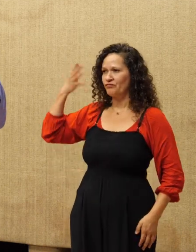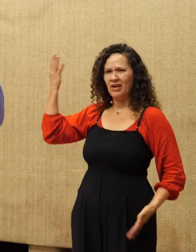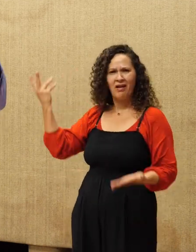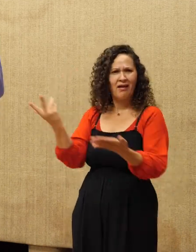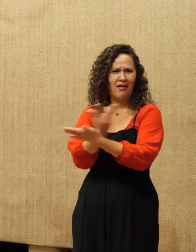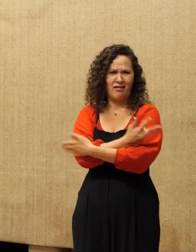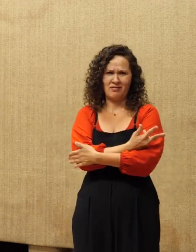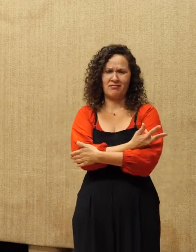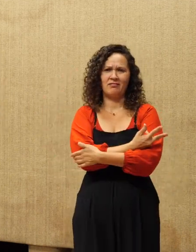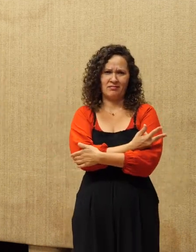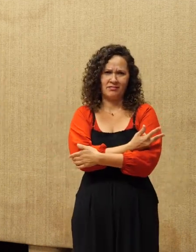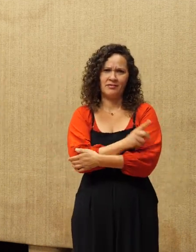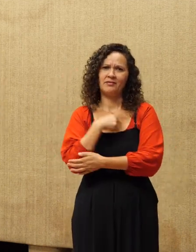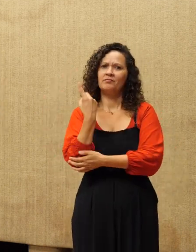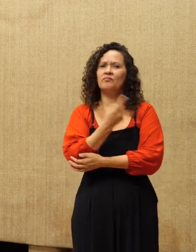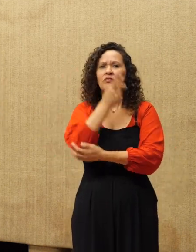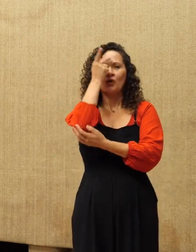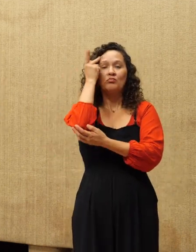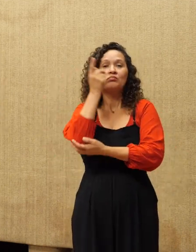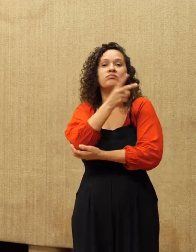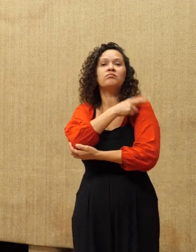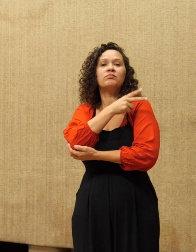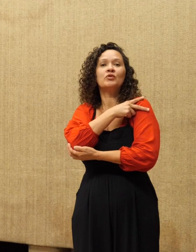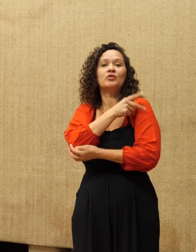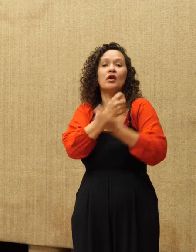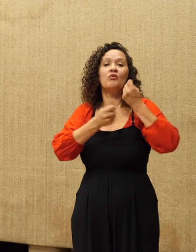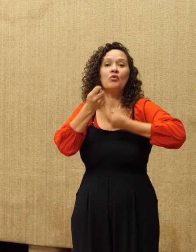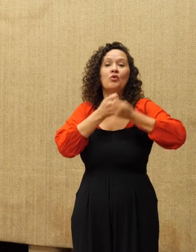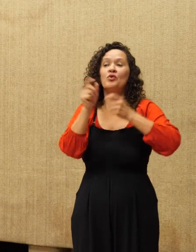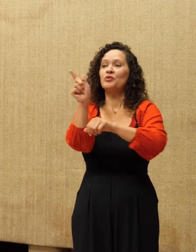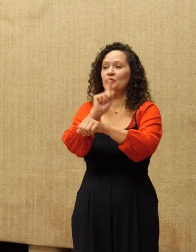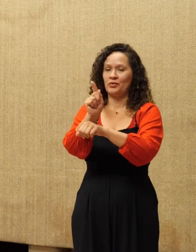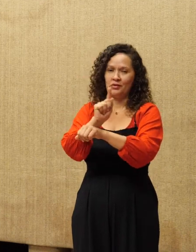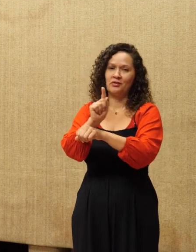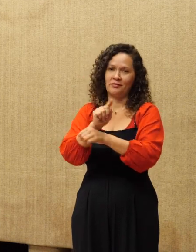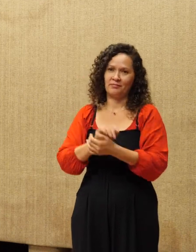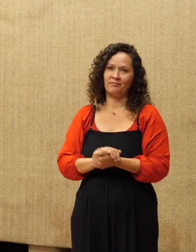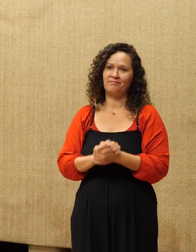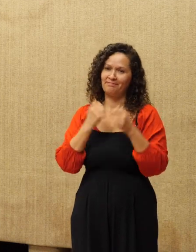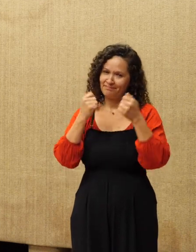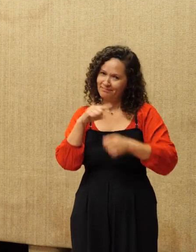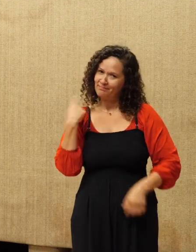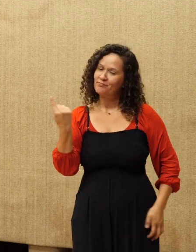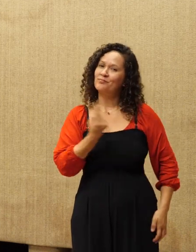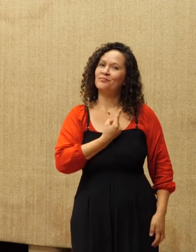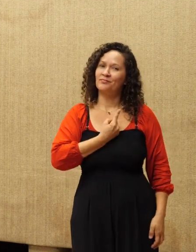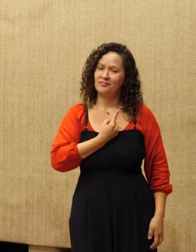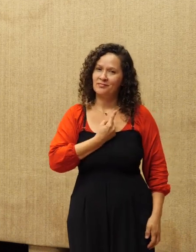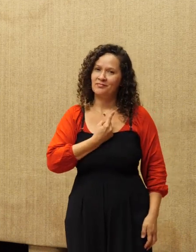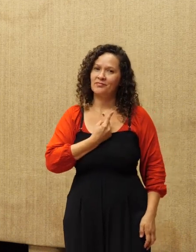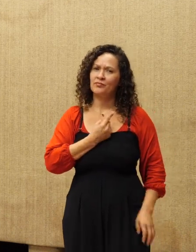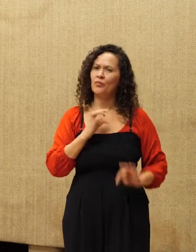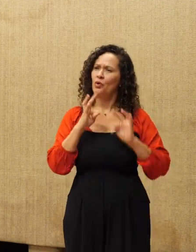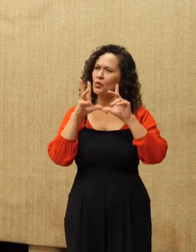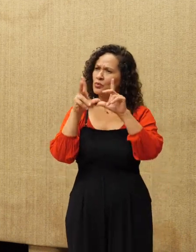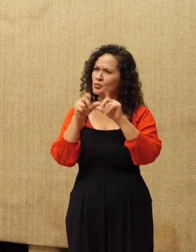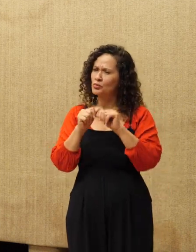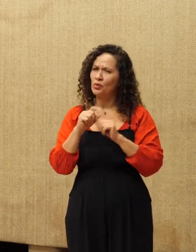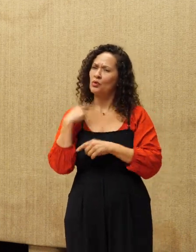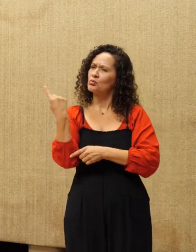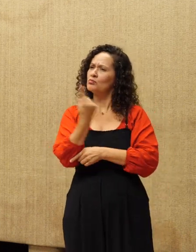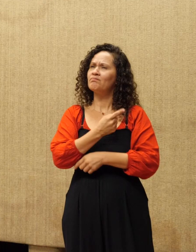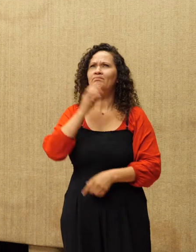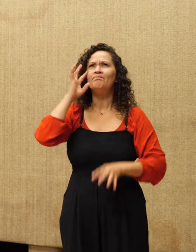hipócrita e que vem de quem está no comando, de quem está na gestão. Precisamos levar, todos